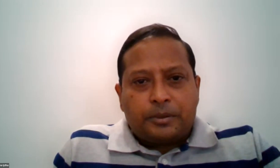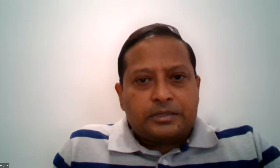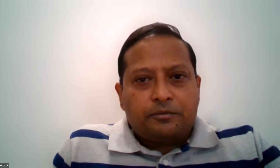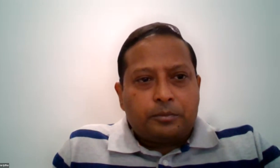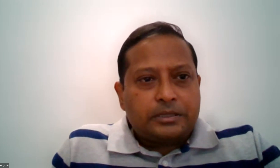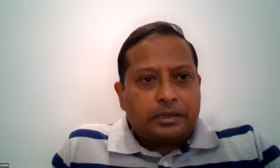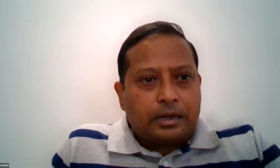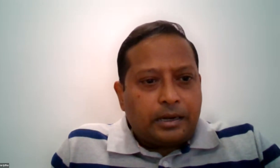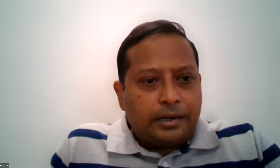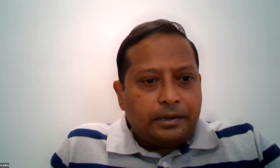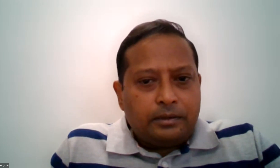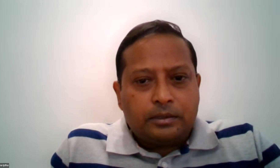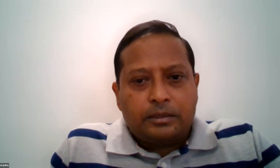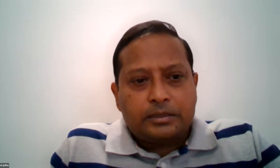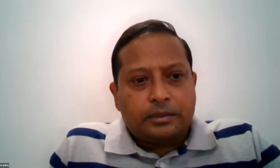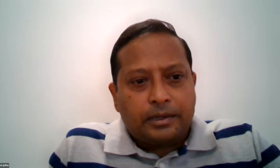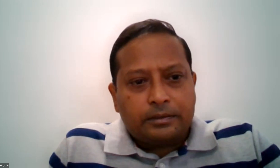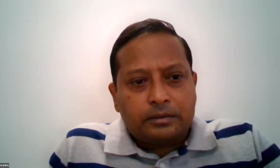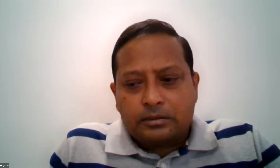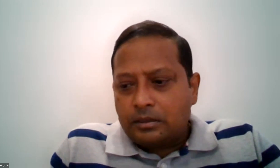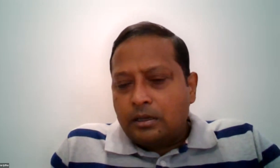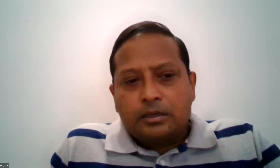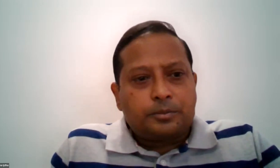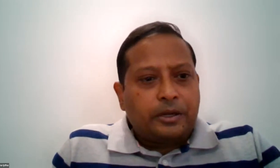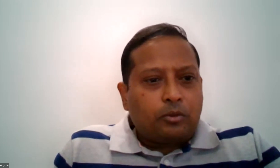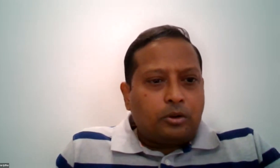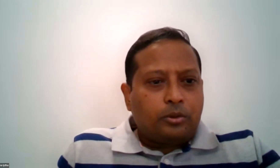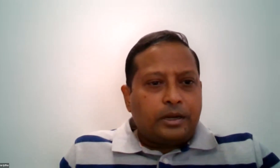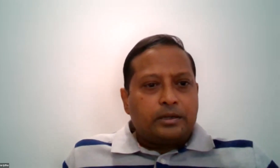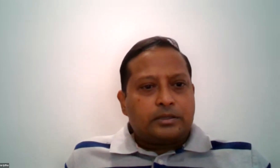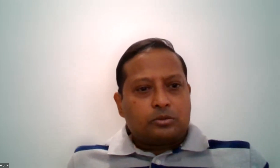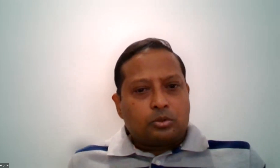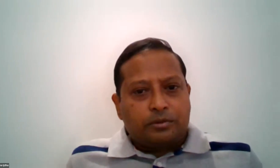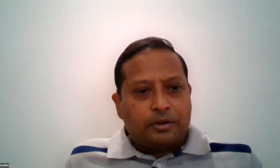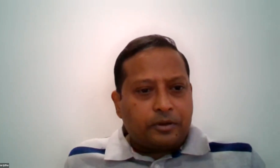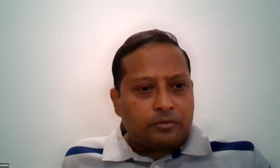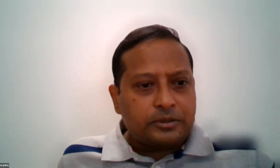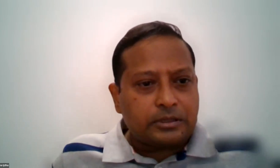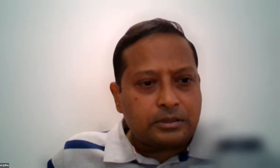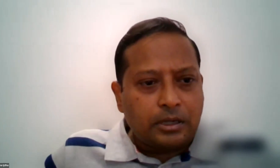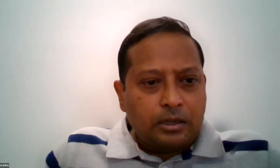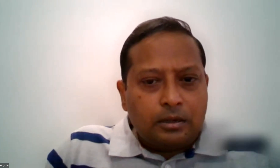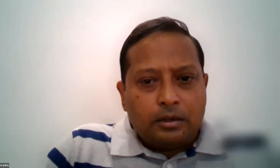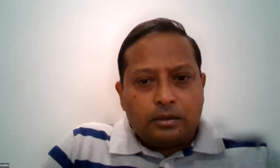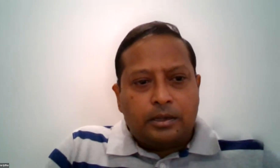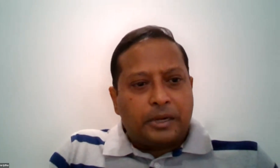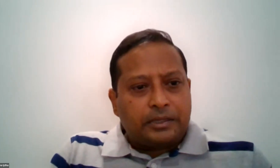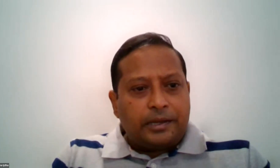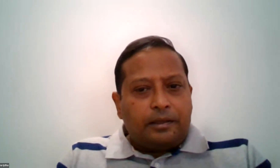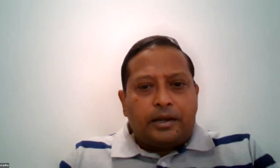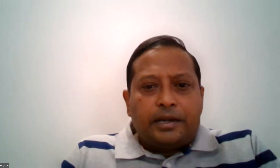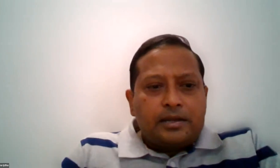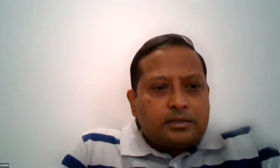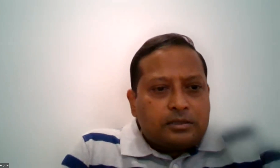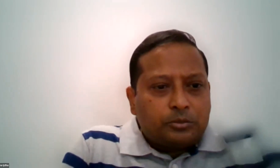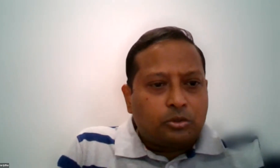सरकार के पास ये इंफॉर्मेशन आएगी, जब डिस्ट्रिक्ट कलेक्टर्स इसमें इन्वॉल्व होंगे, डिस्ट्रिक्ट सोशल वेलफेयर ऑफिसर्स की बात